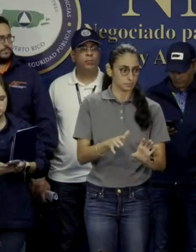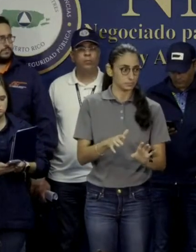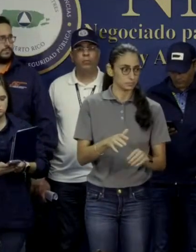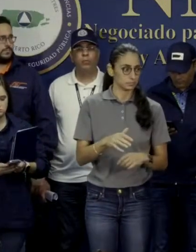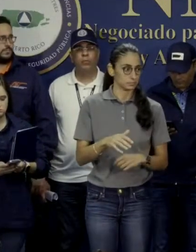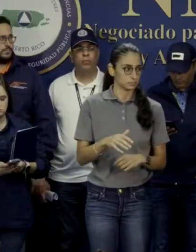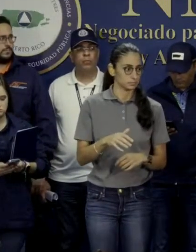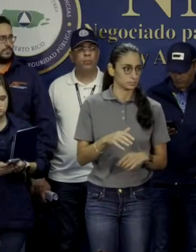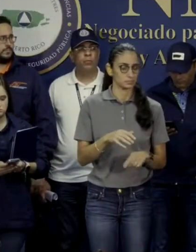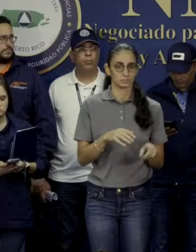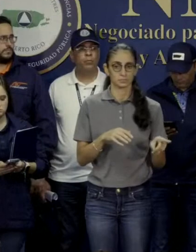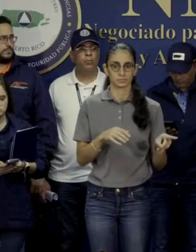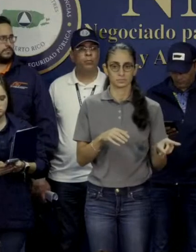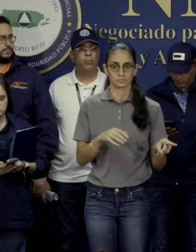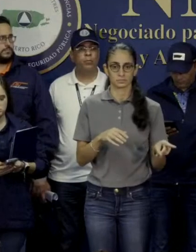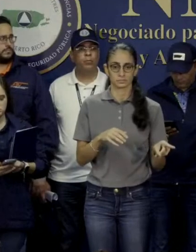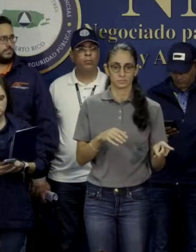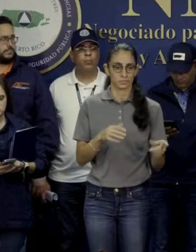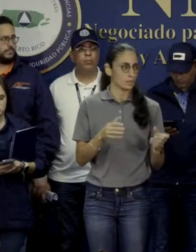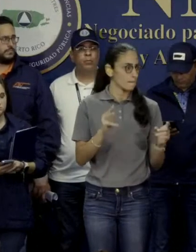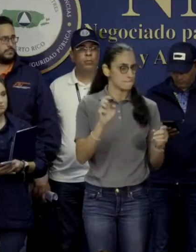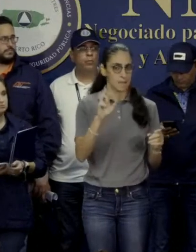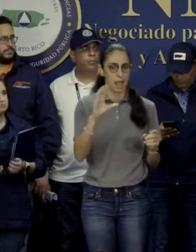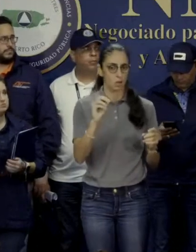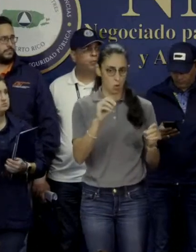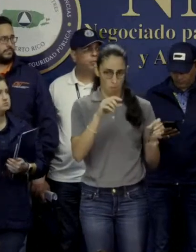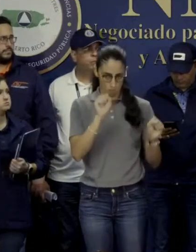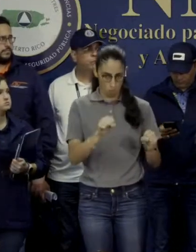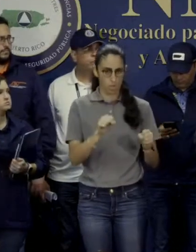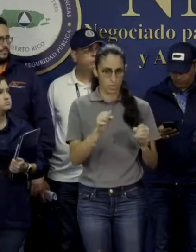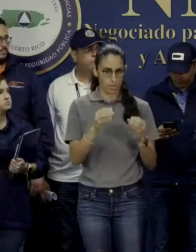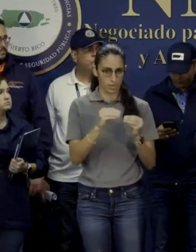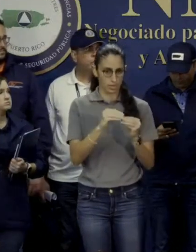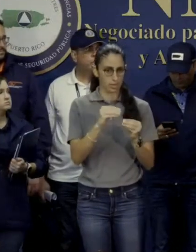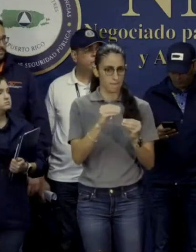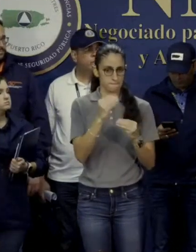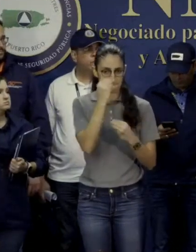que Marcos Concepción, que está aquí también, pueda dar la información.